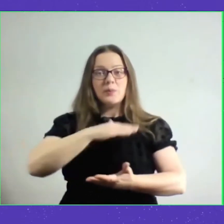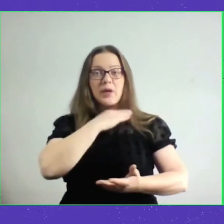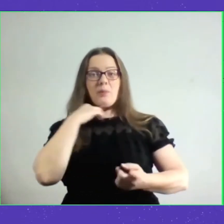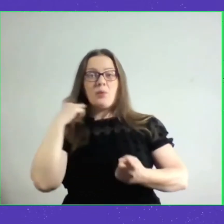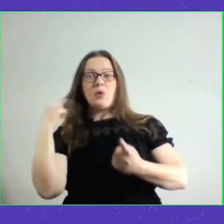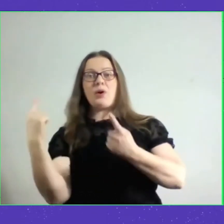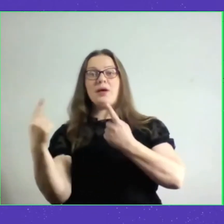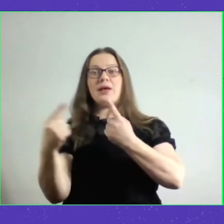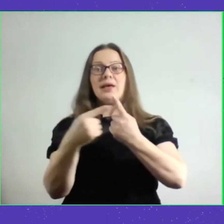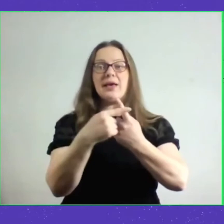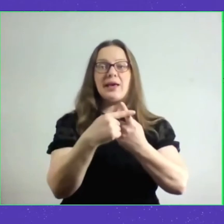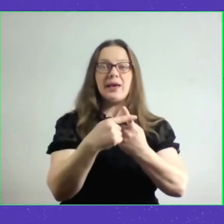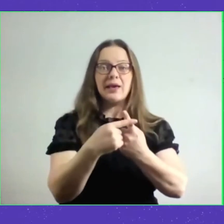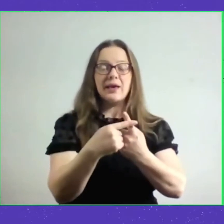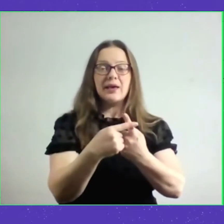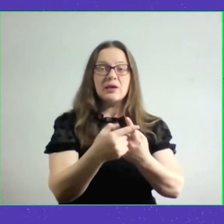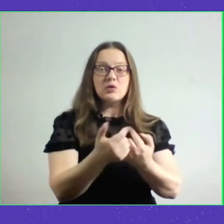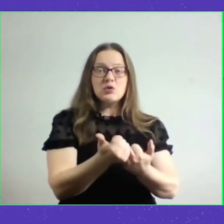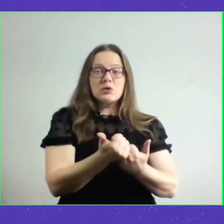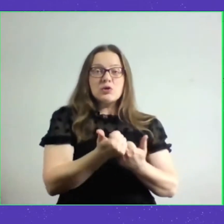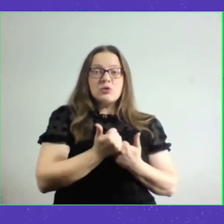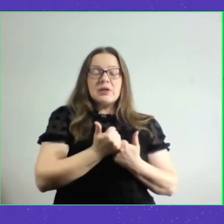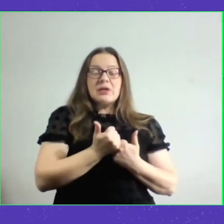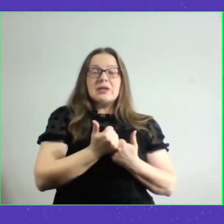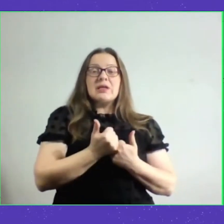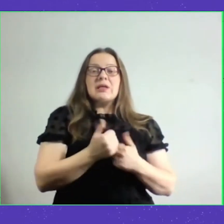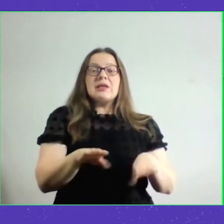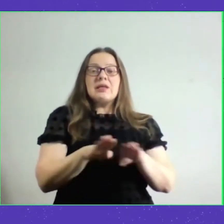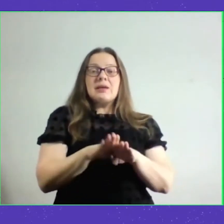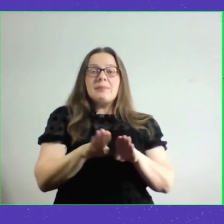E é desses muitos grãos que o Senhor produziu esse pão.